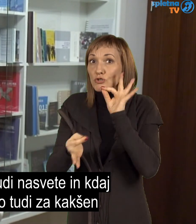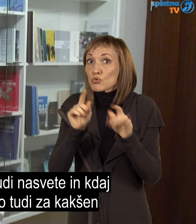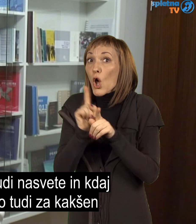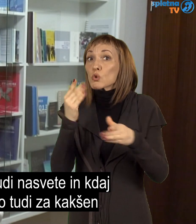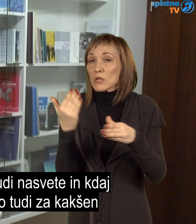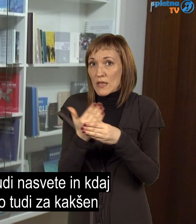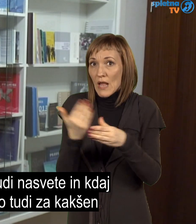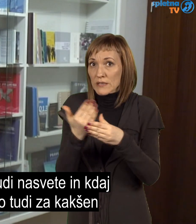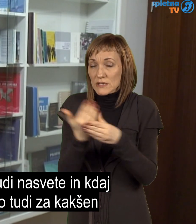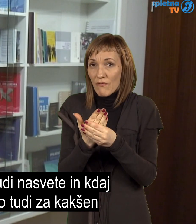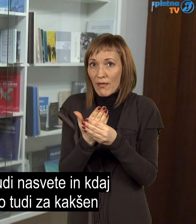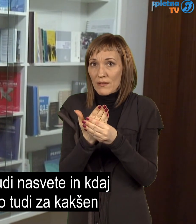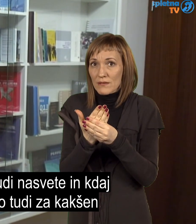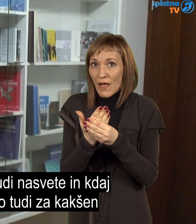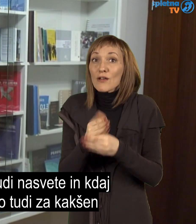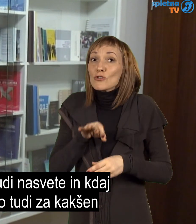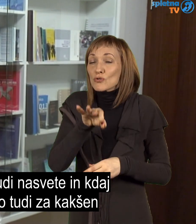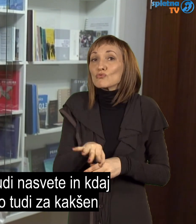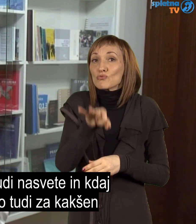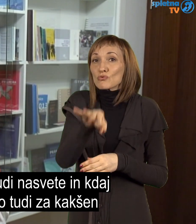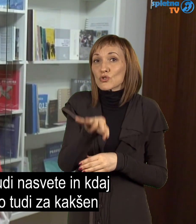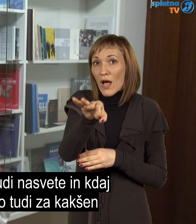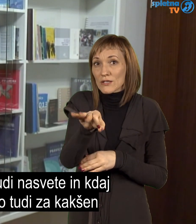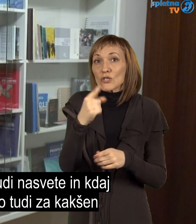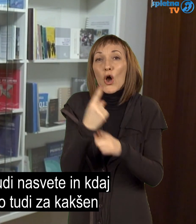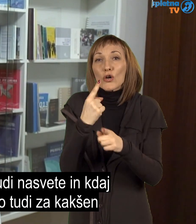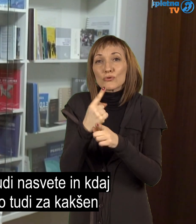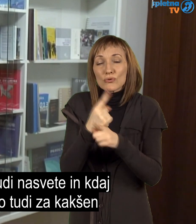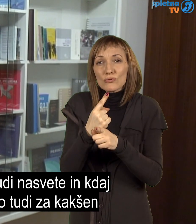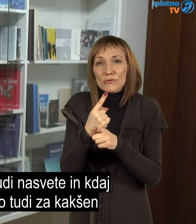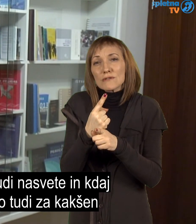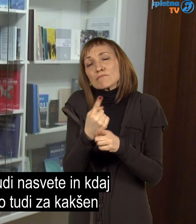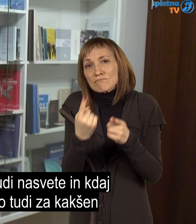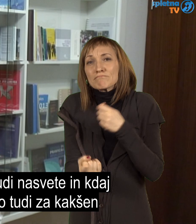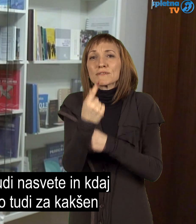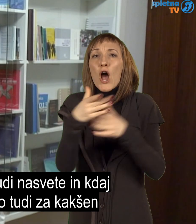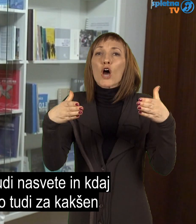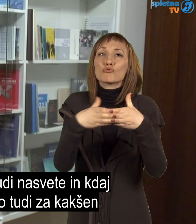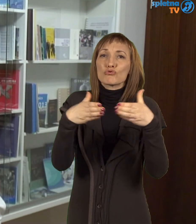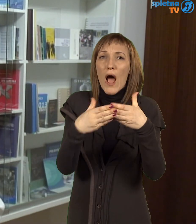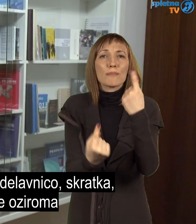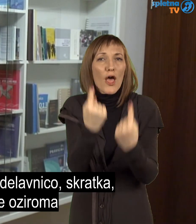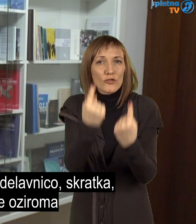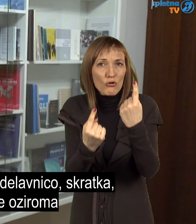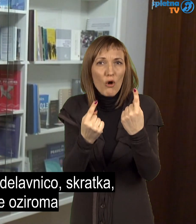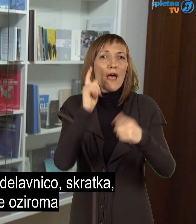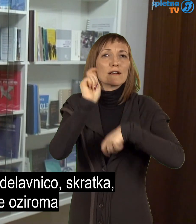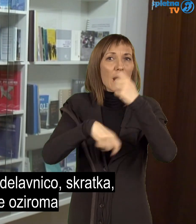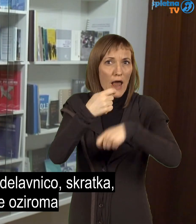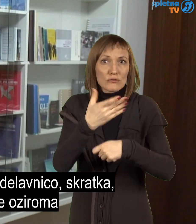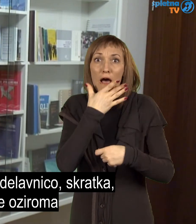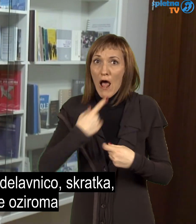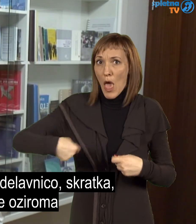težave, svoje izkušnje, pa tudi nasvete in kdaj pa kdaj poskrbimo tudi za kakšen družaben dogodek,